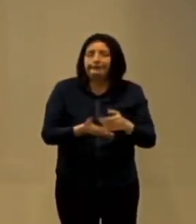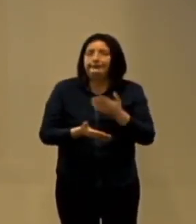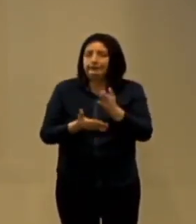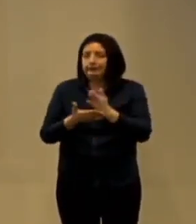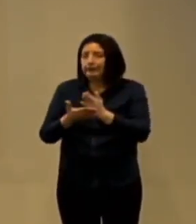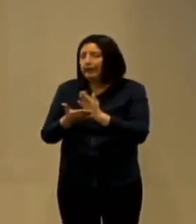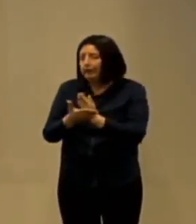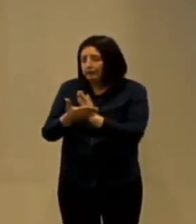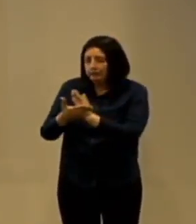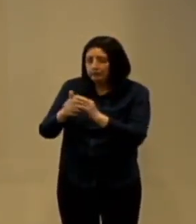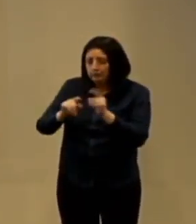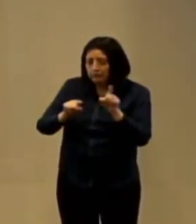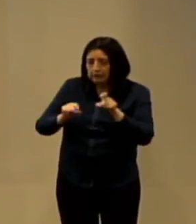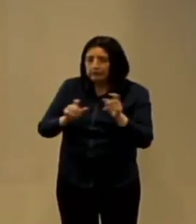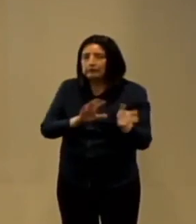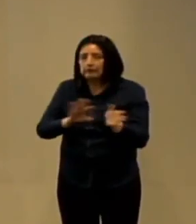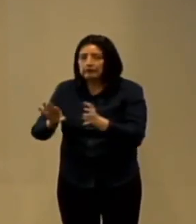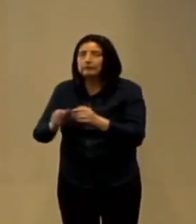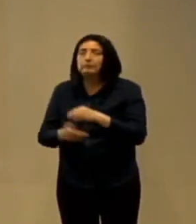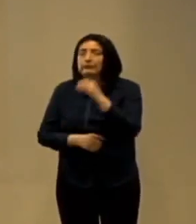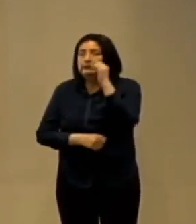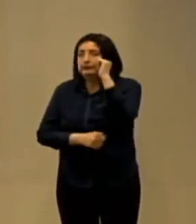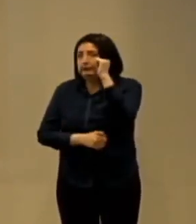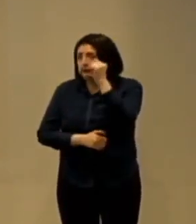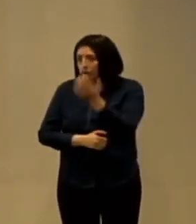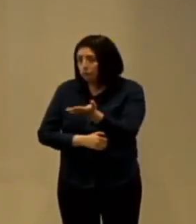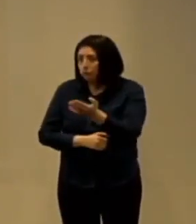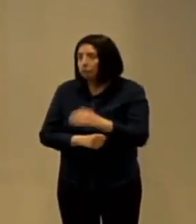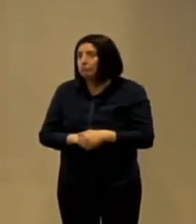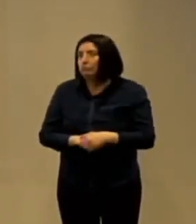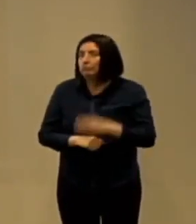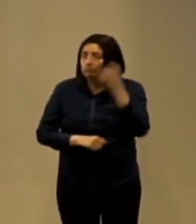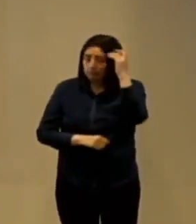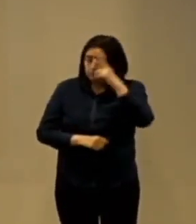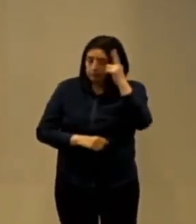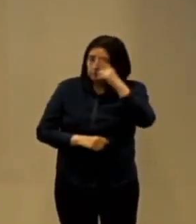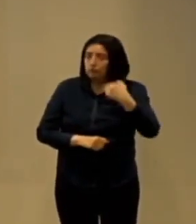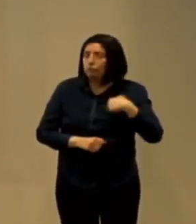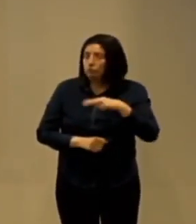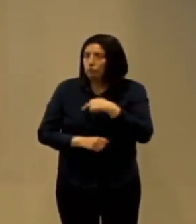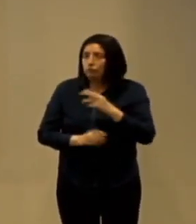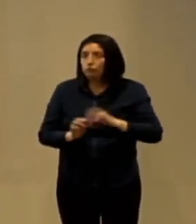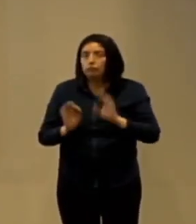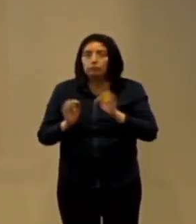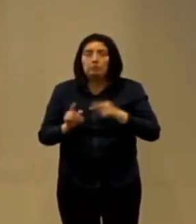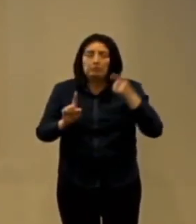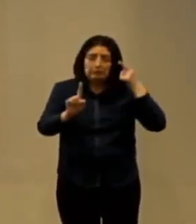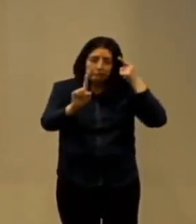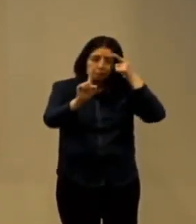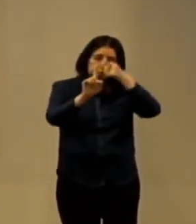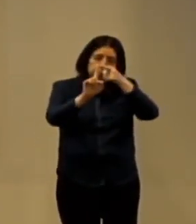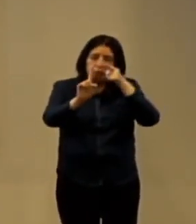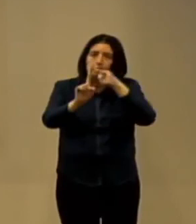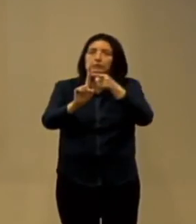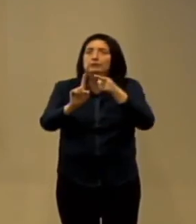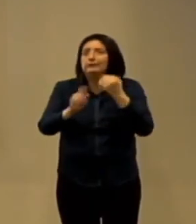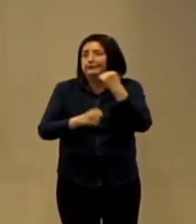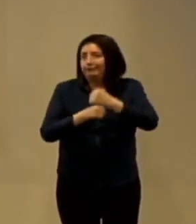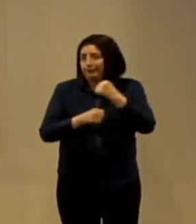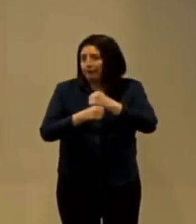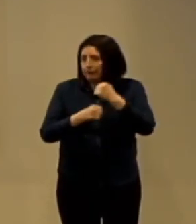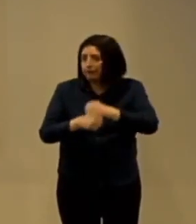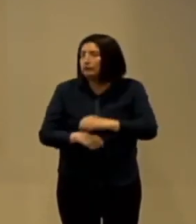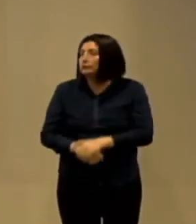proceso intermedio, pero que genera el derecho. Por eso es que nosotros lo hemos puesto como emblemático. Y estamos trabajando